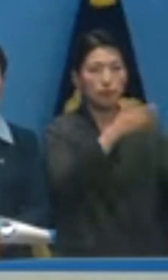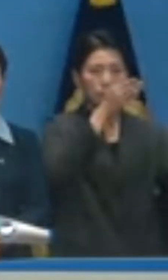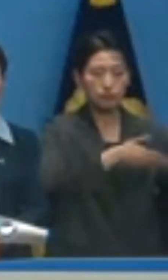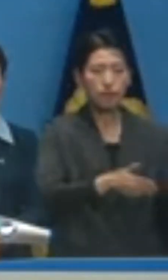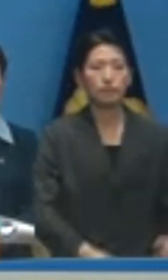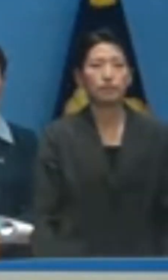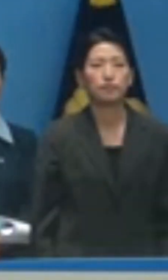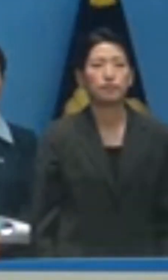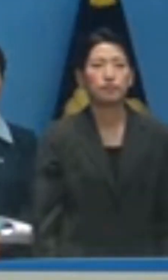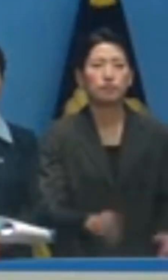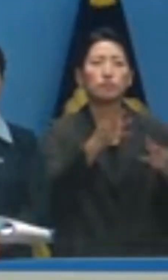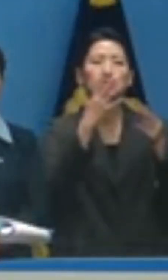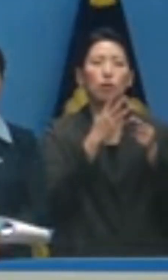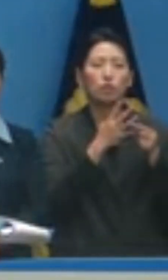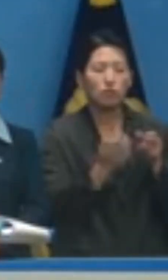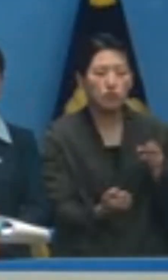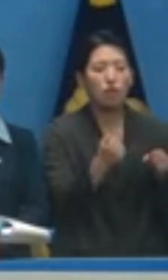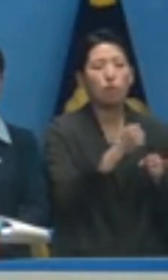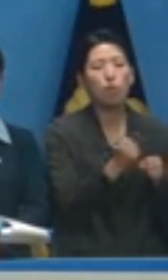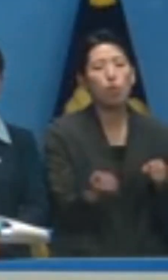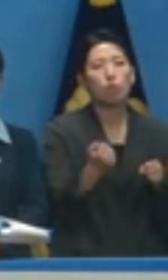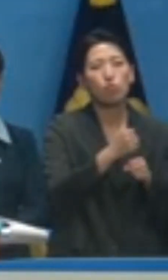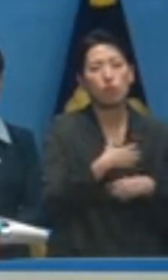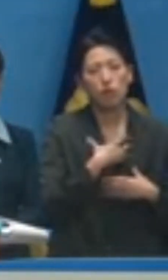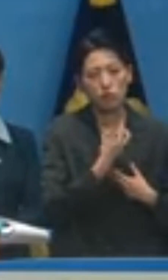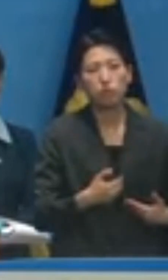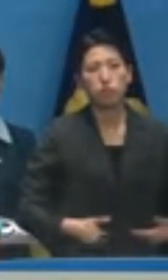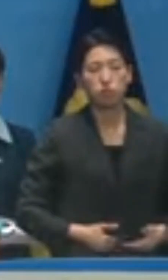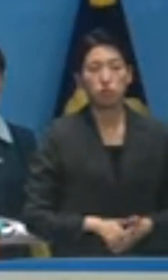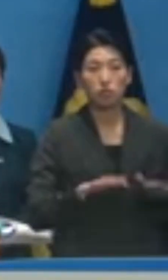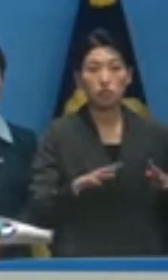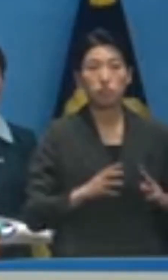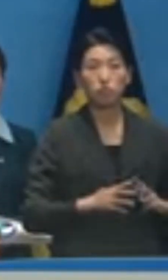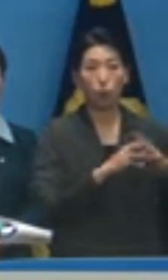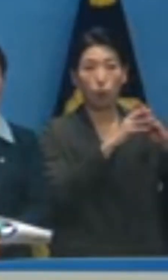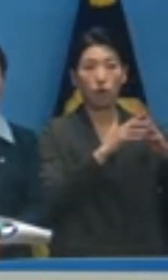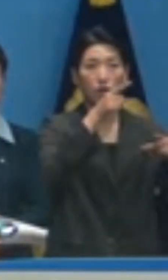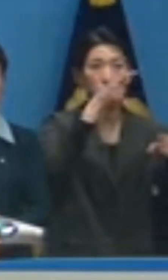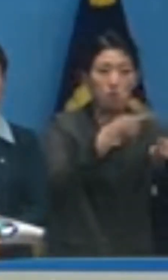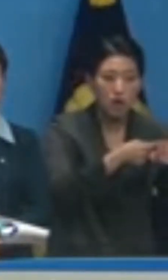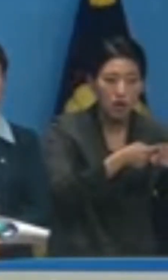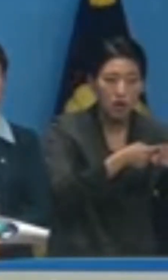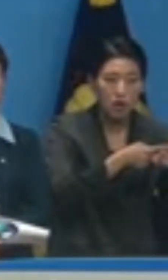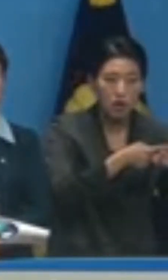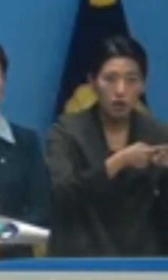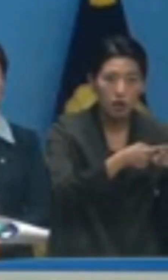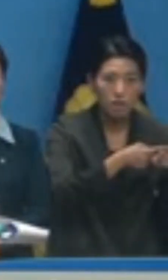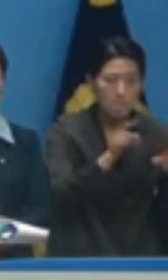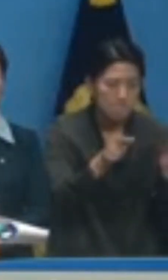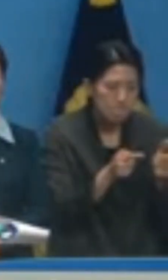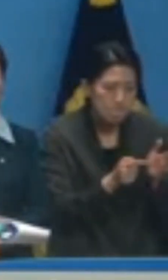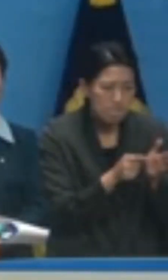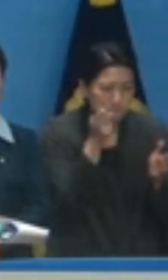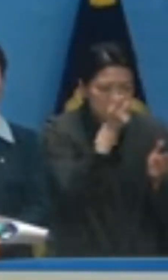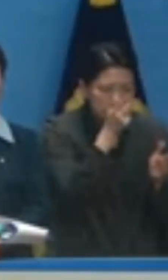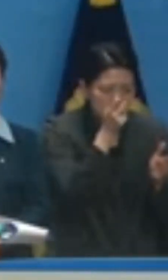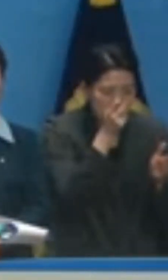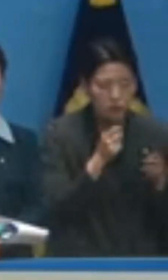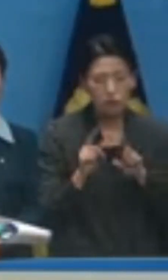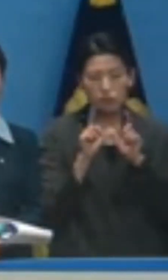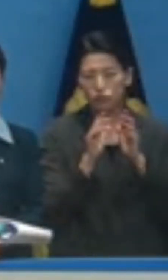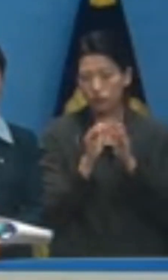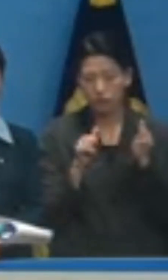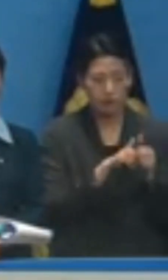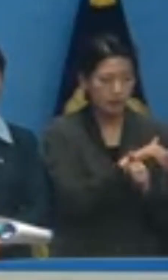작업을 추진해야 합니다. 현재 중단된 공사에 대한 긴급 안전점검을 실시하고 주민 안전을 최우선으로